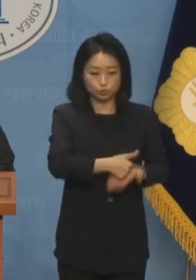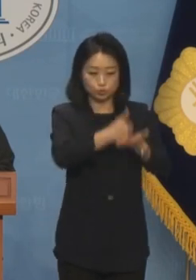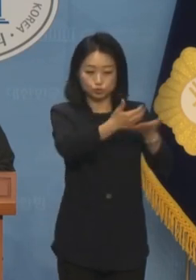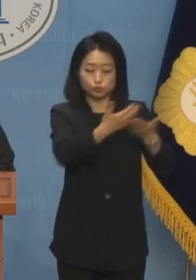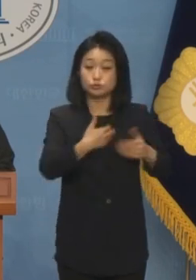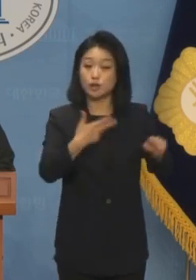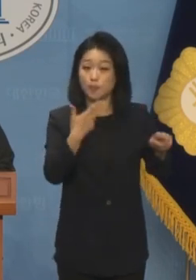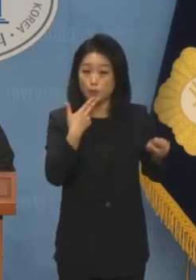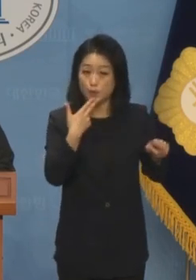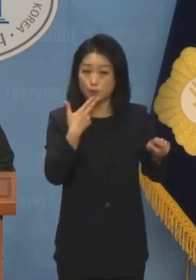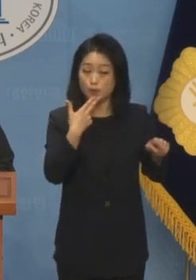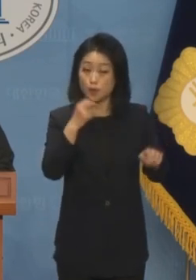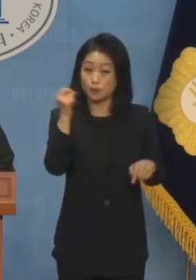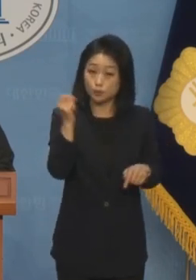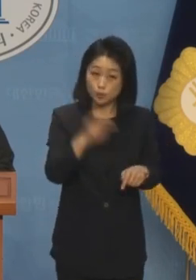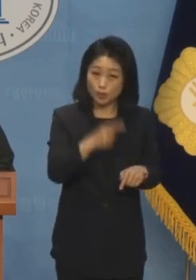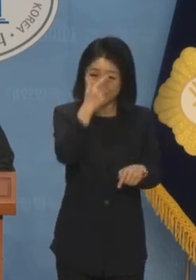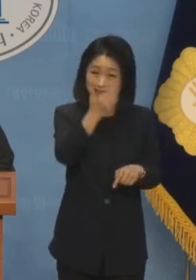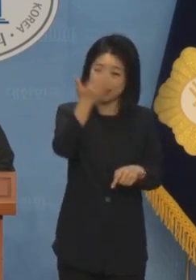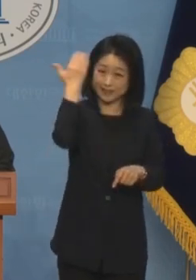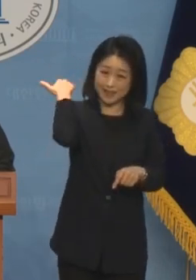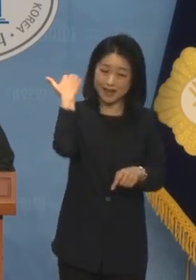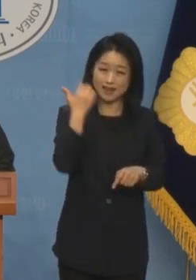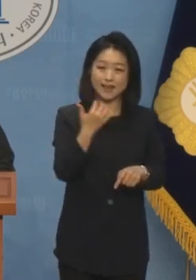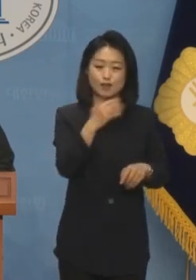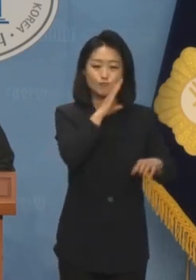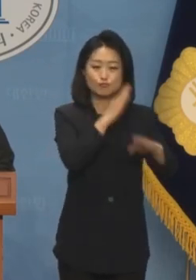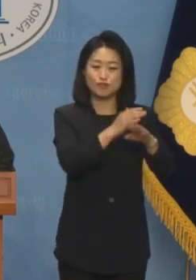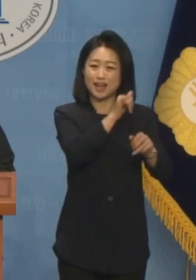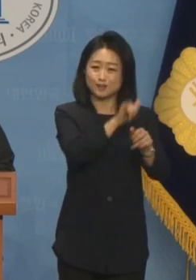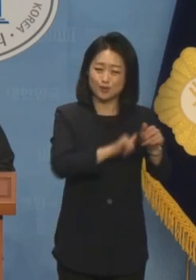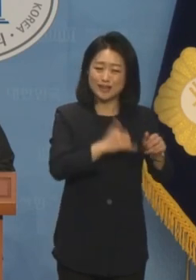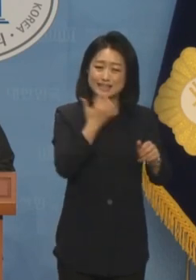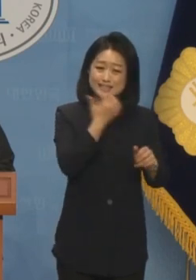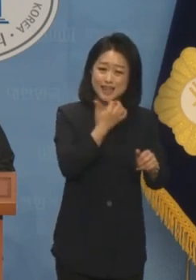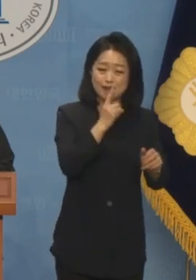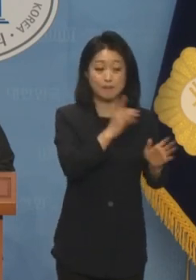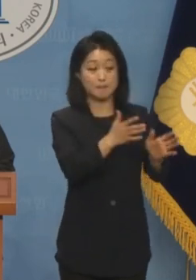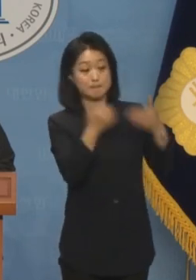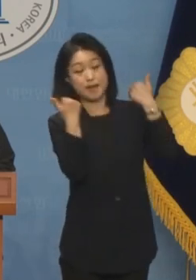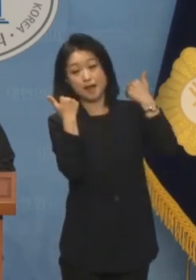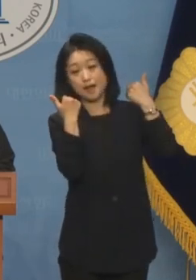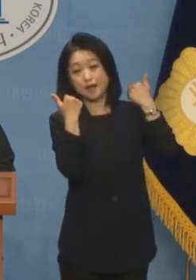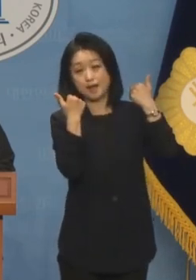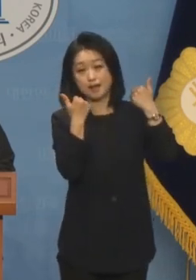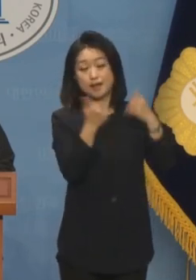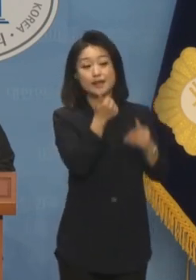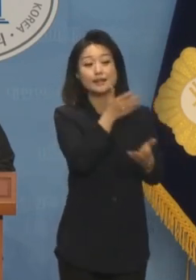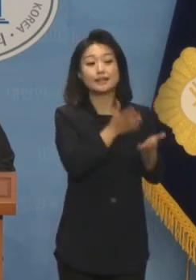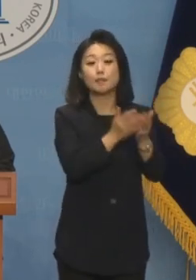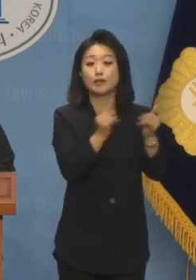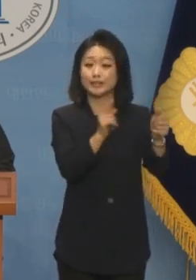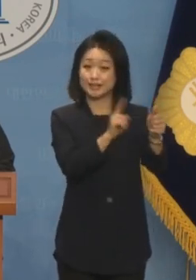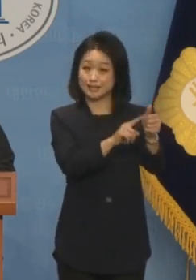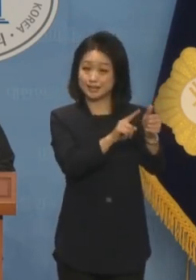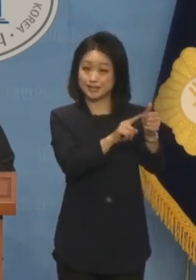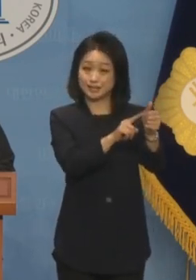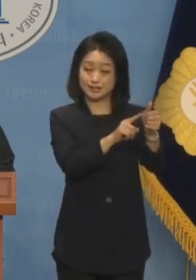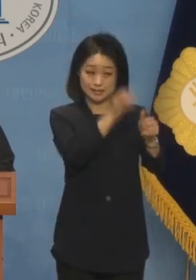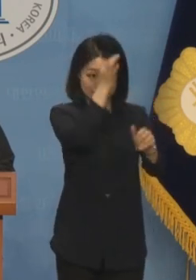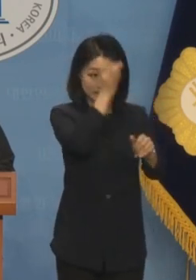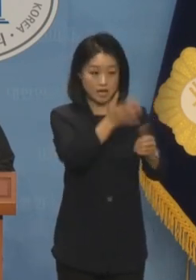존중은커녕 아직도 철진한 색깔론으로 비방하기에 급급한 김민수 대변인의